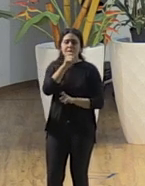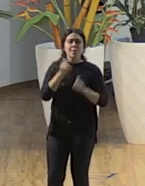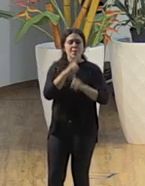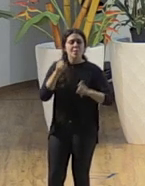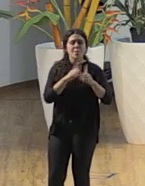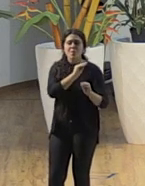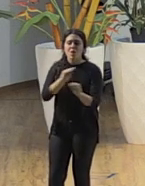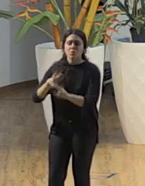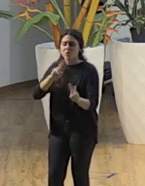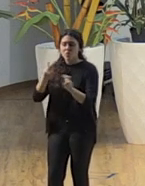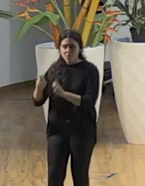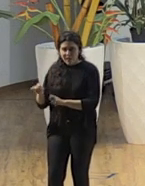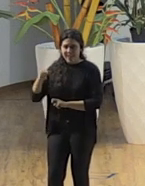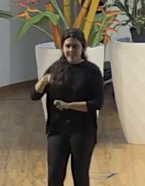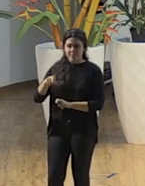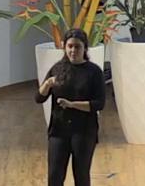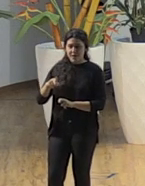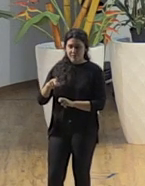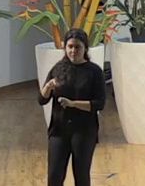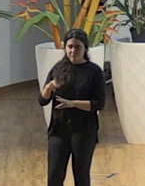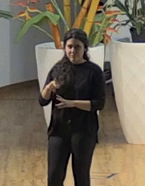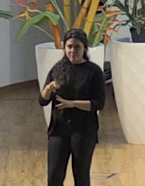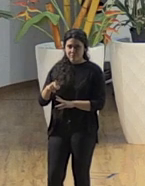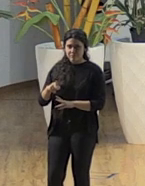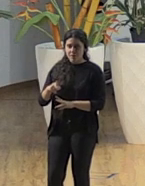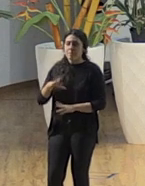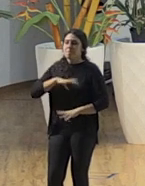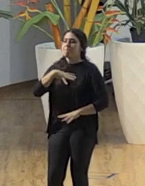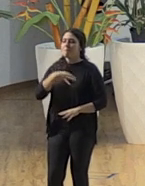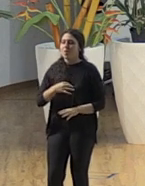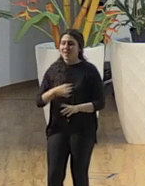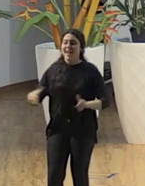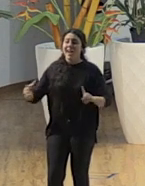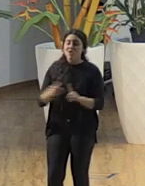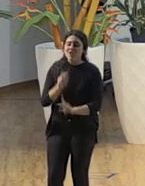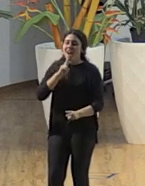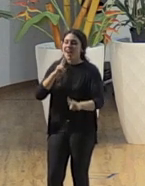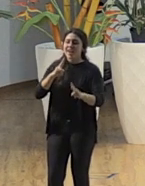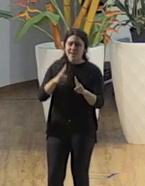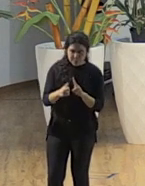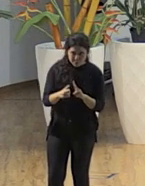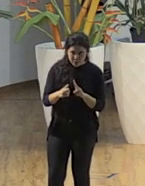desafío de que solo podremos encontrar respuestas a esas preguntas de forma